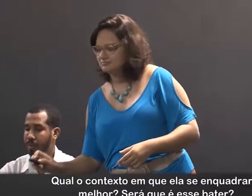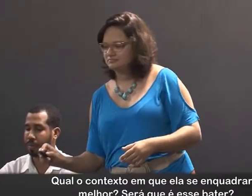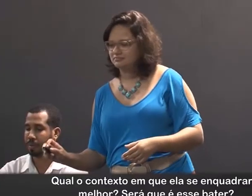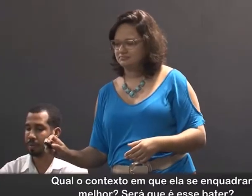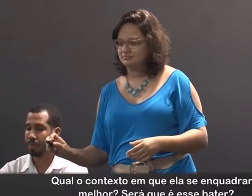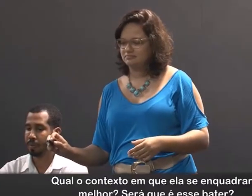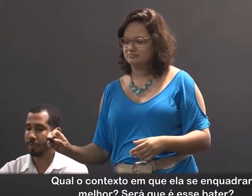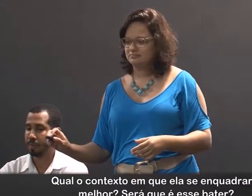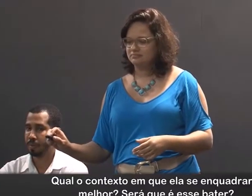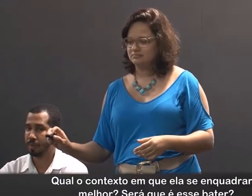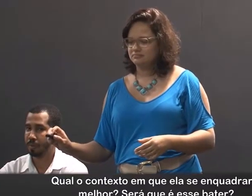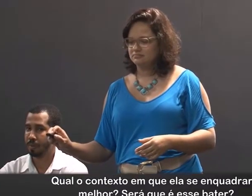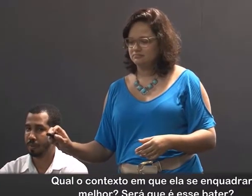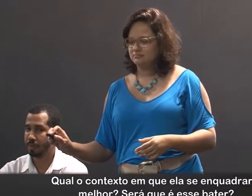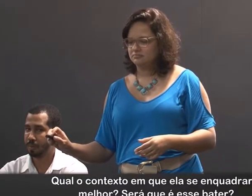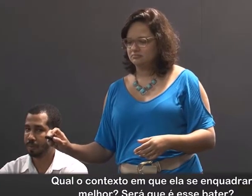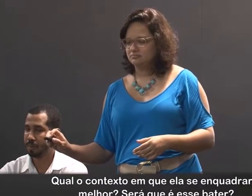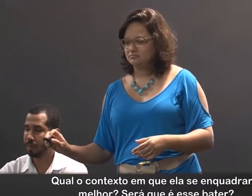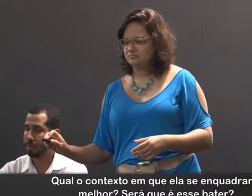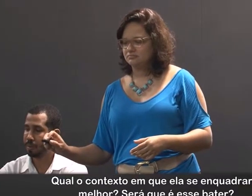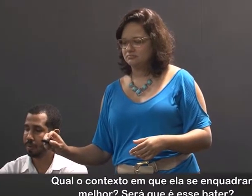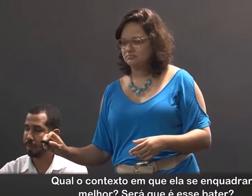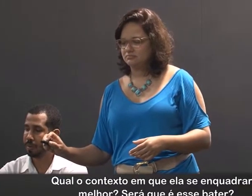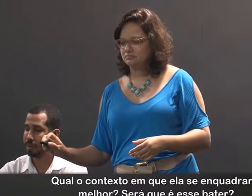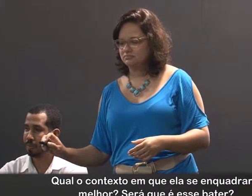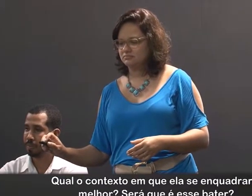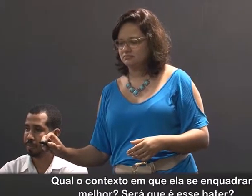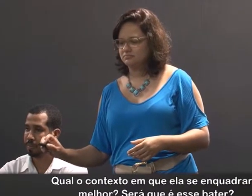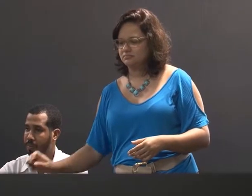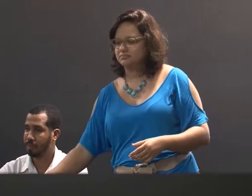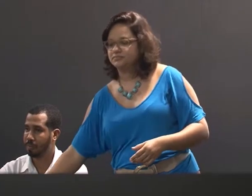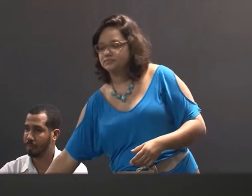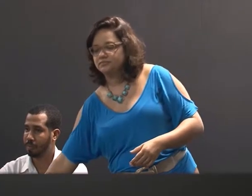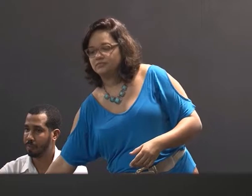contexto que ela se enquadraria melhor? Será que é esse bater?